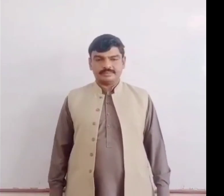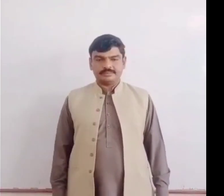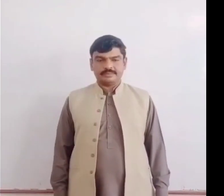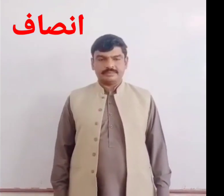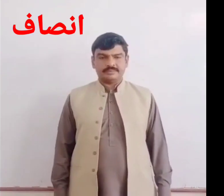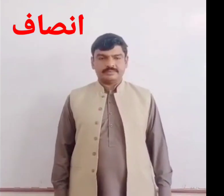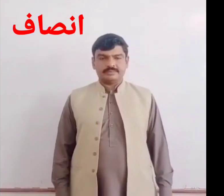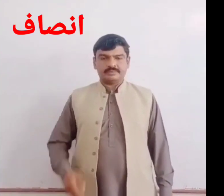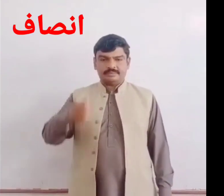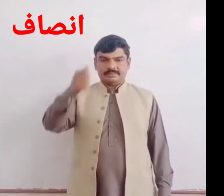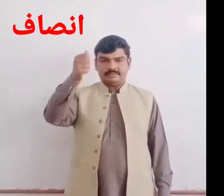इंसाफ,